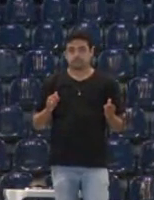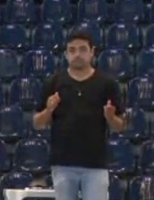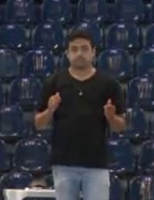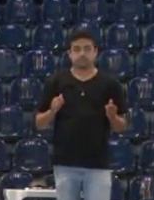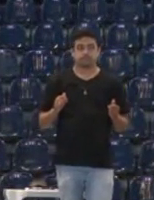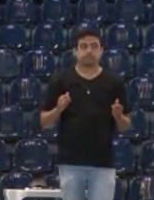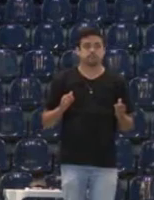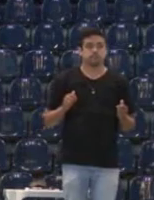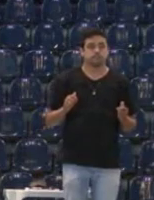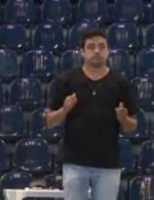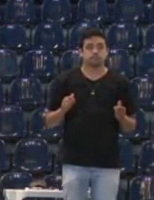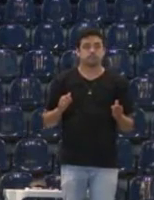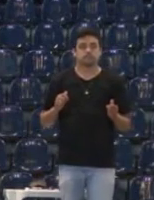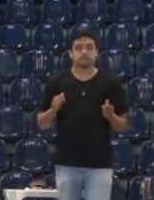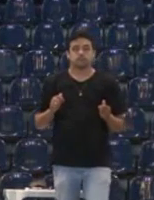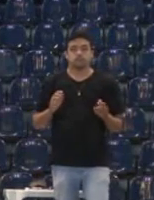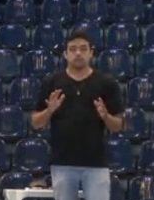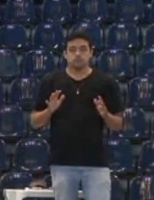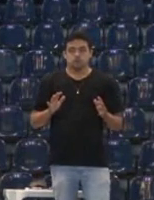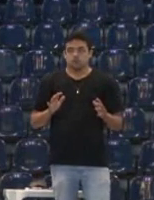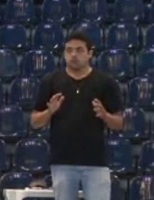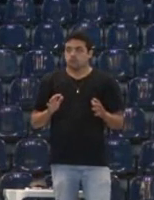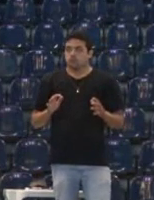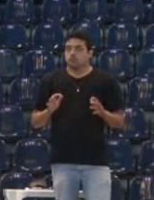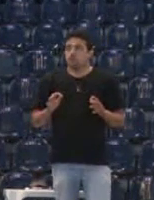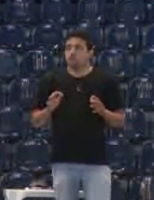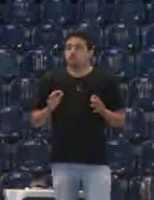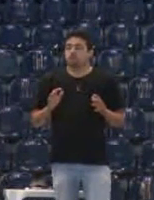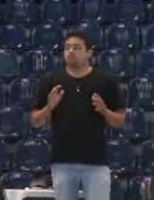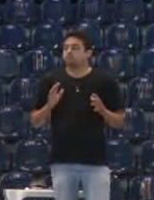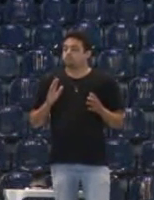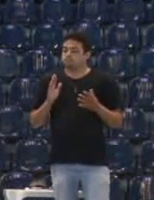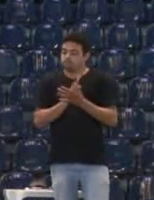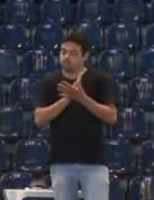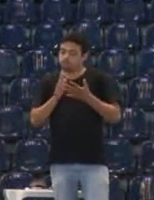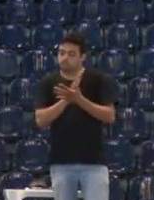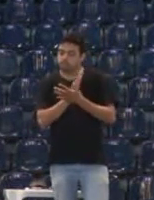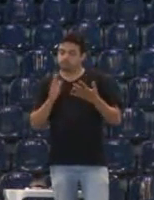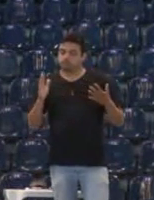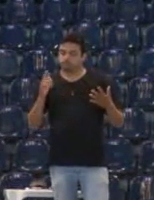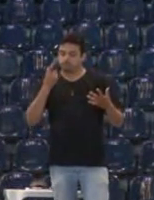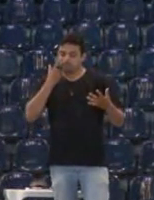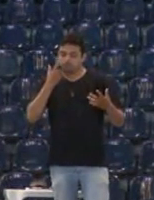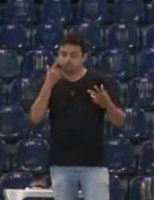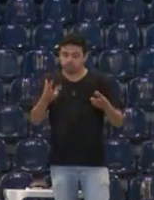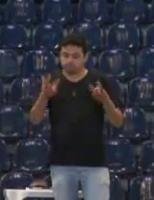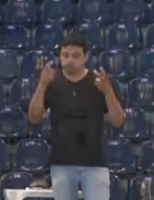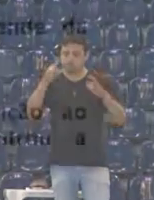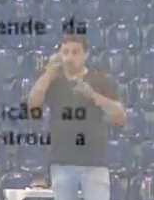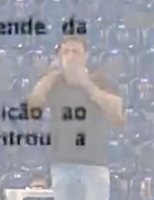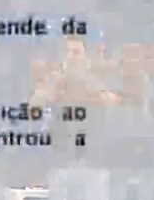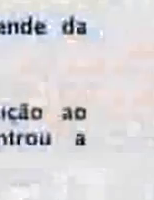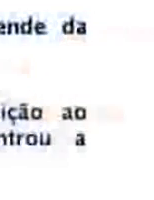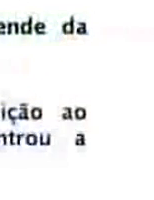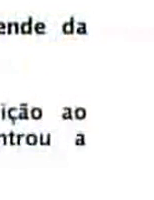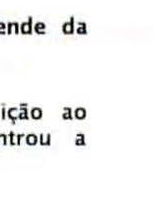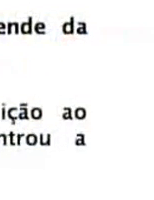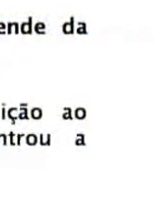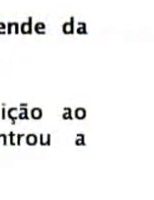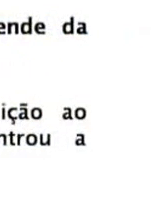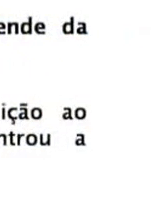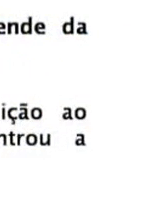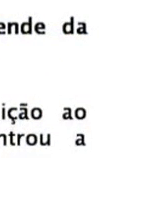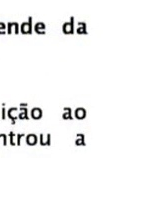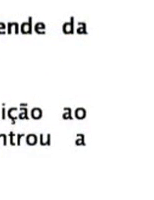bem vamos ver aqui algumas escolhas olha só aquela história da linguagem a linguagem empregada que